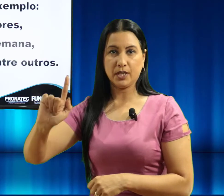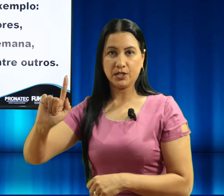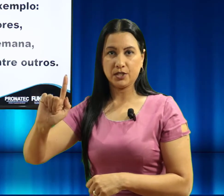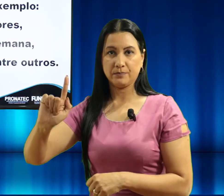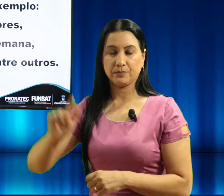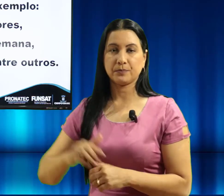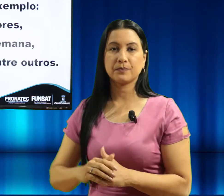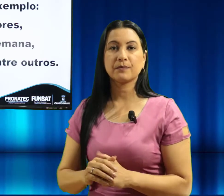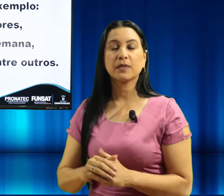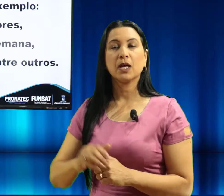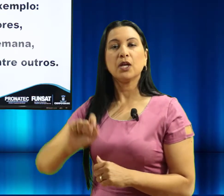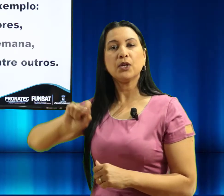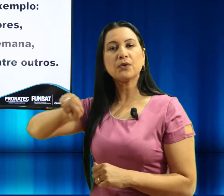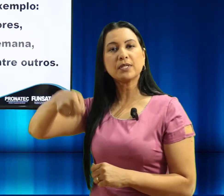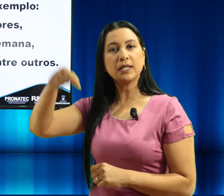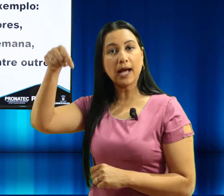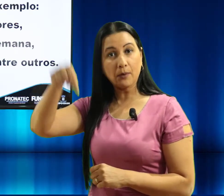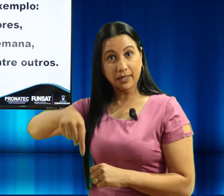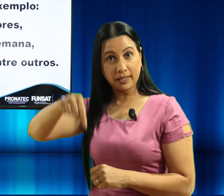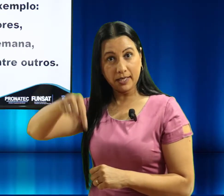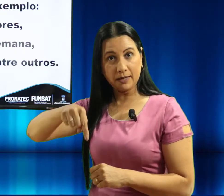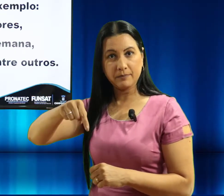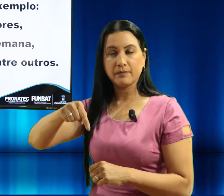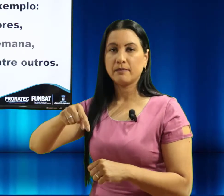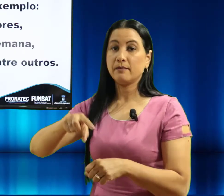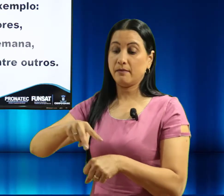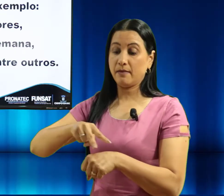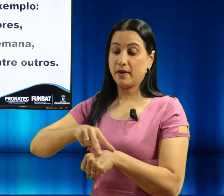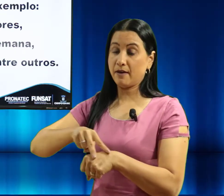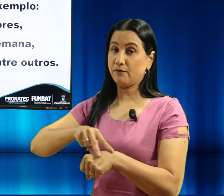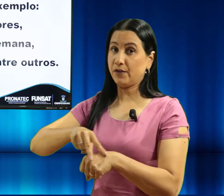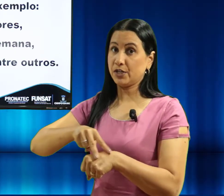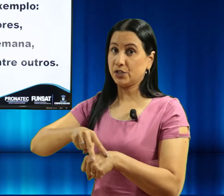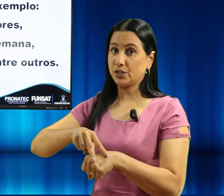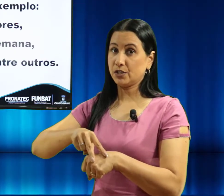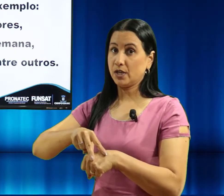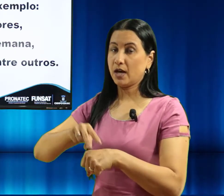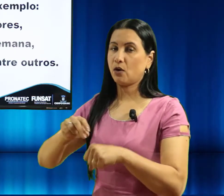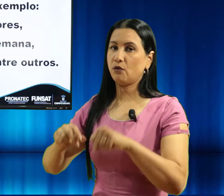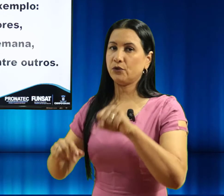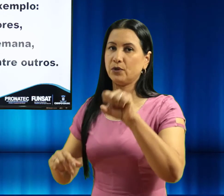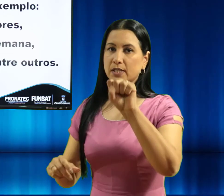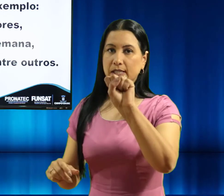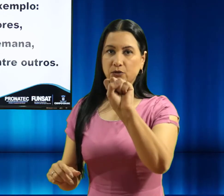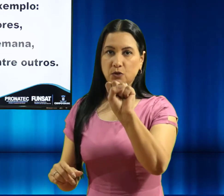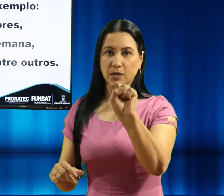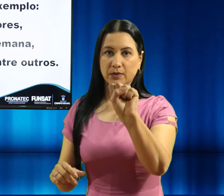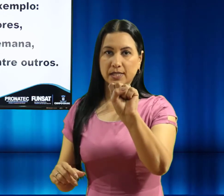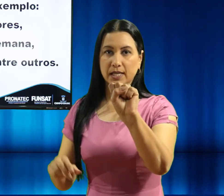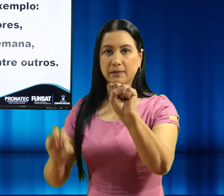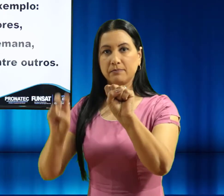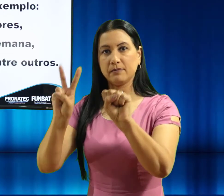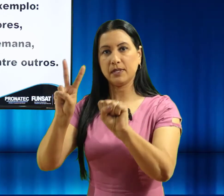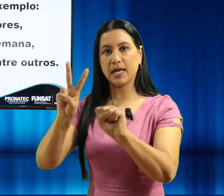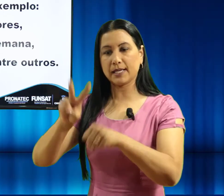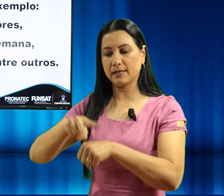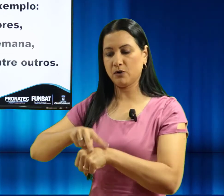Grande. E o sinal aqui é verde, configuração de mão assim e